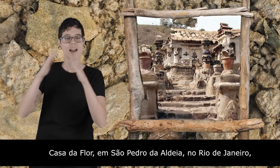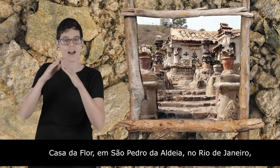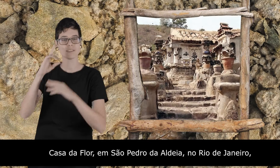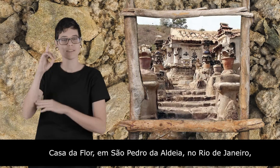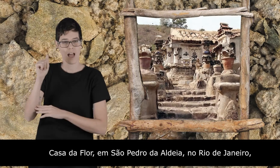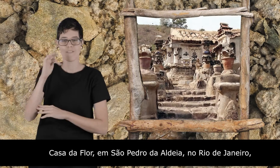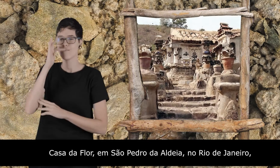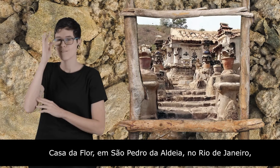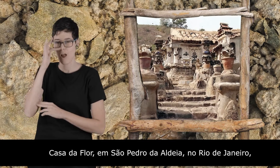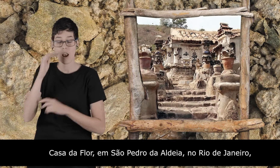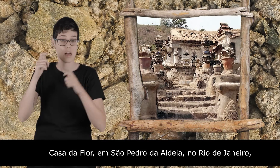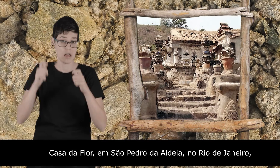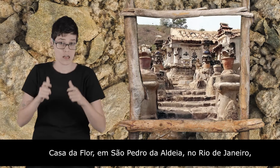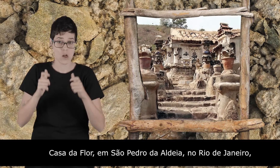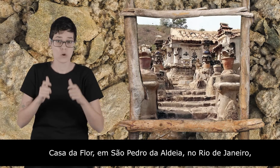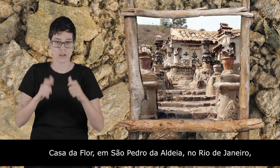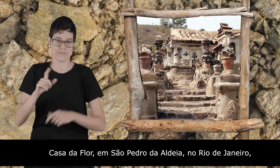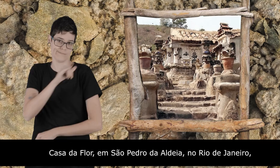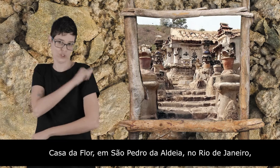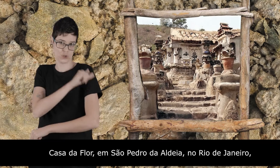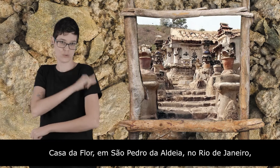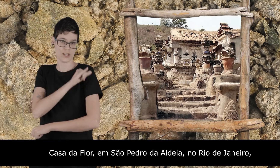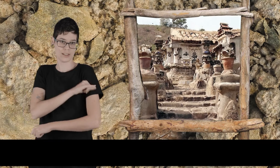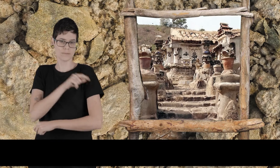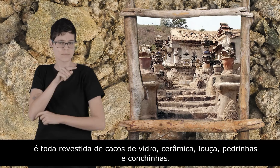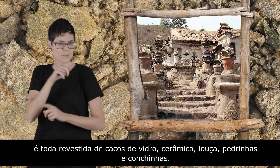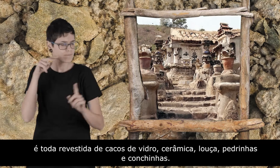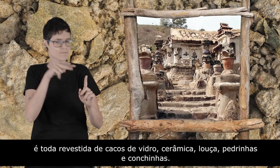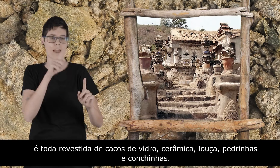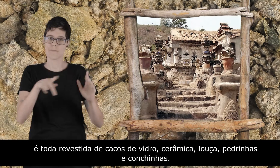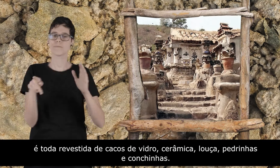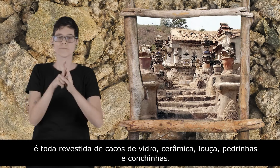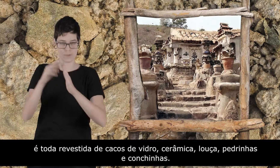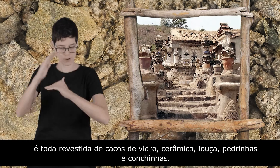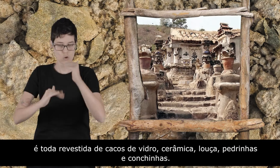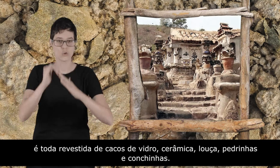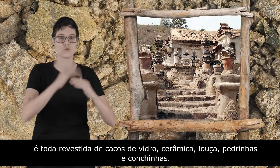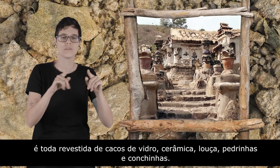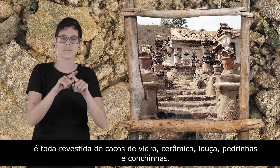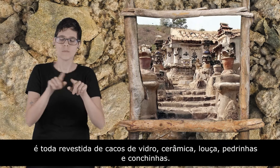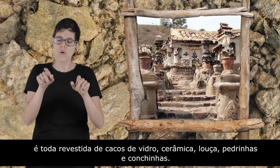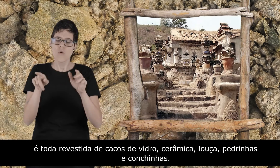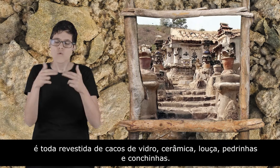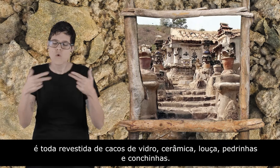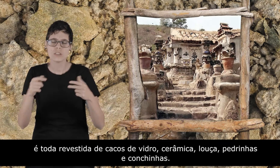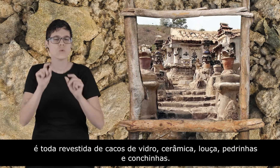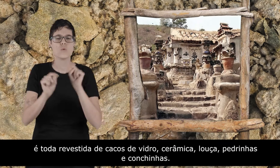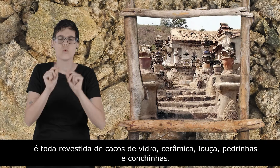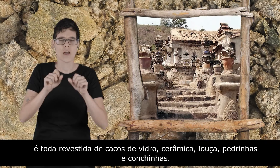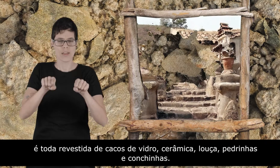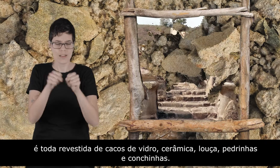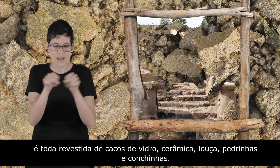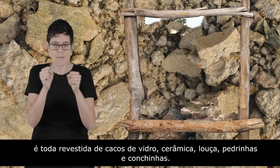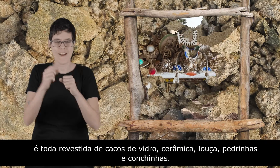Casa da Flor, em São Pedro da Aldeia, no Rio de Janeiro. É toda revestida de cacos de vidro, cerâmica,